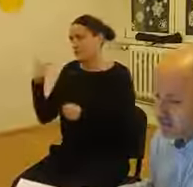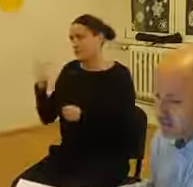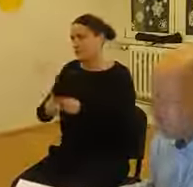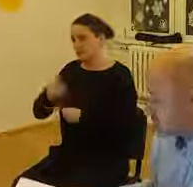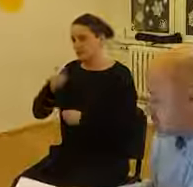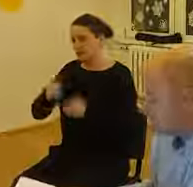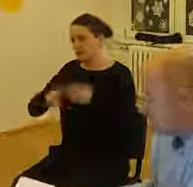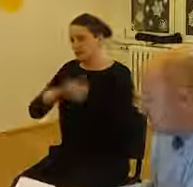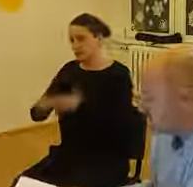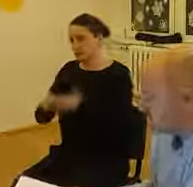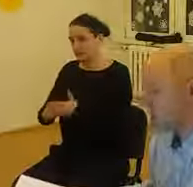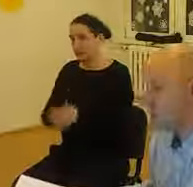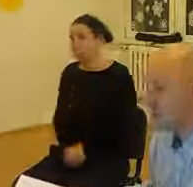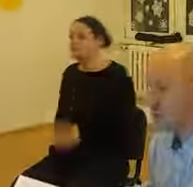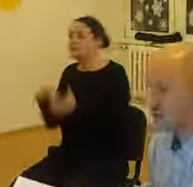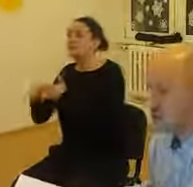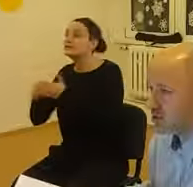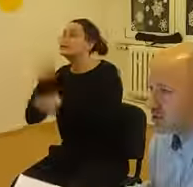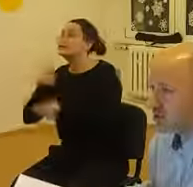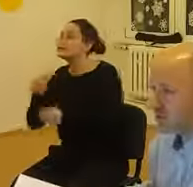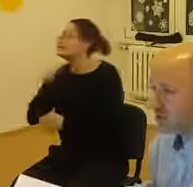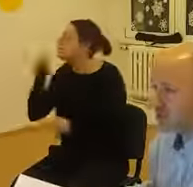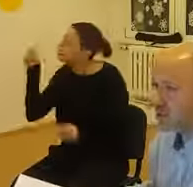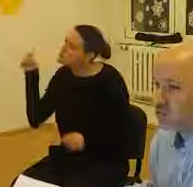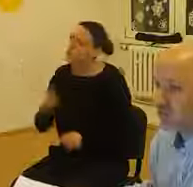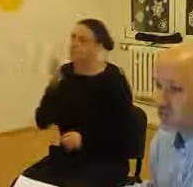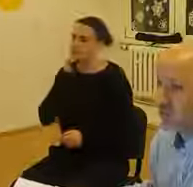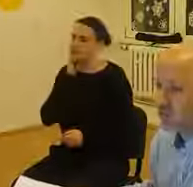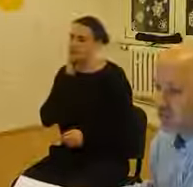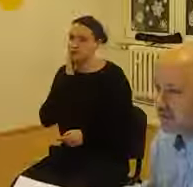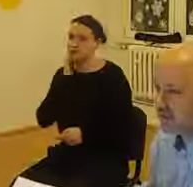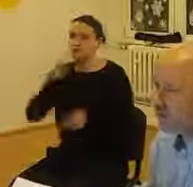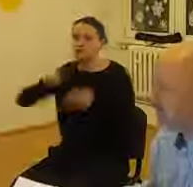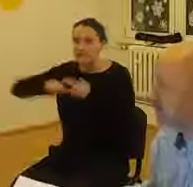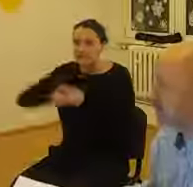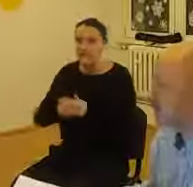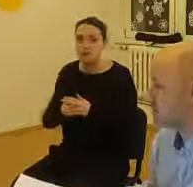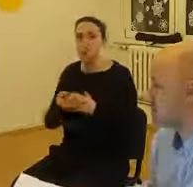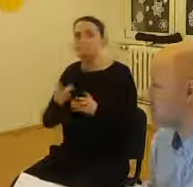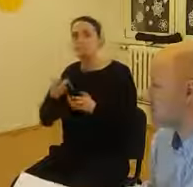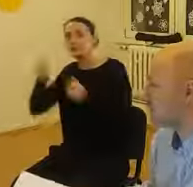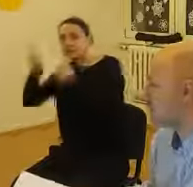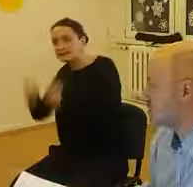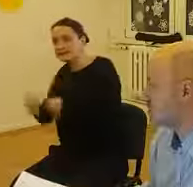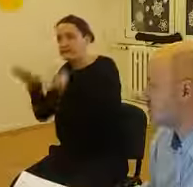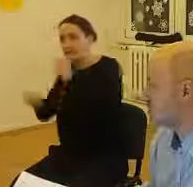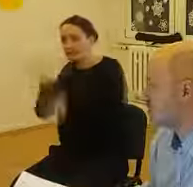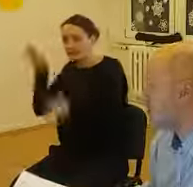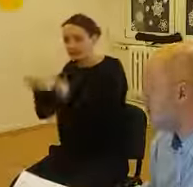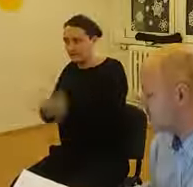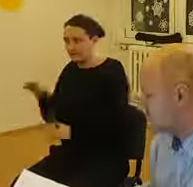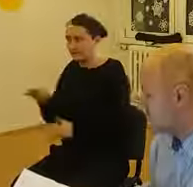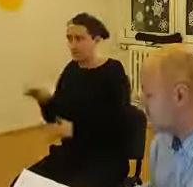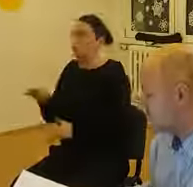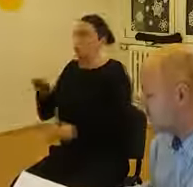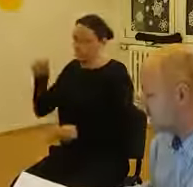Kandydaci to są osoby, które mieszkają na dzielnicy Przymorze Wielkie, są tutaj zameldowane albo wpisane w stałym rejestrze